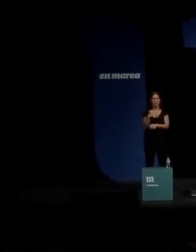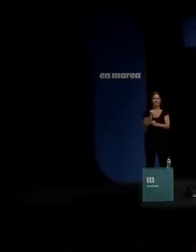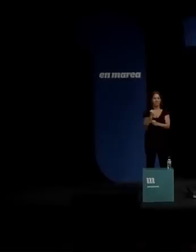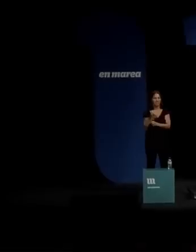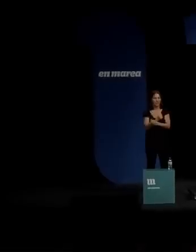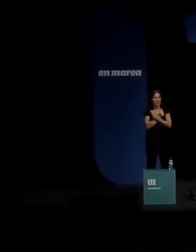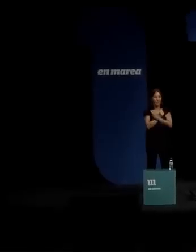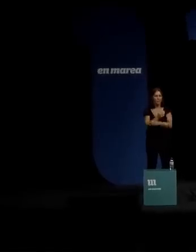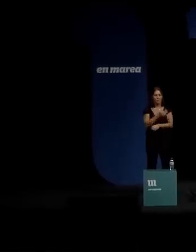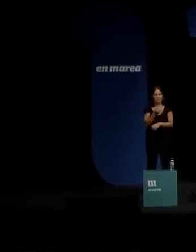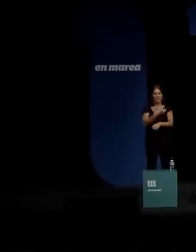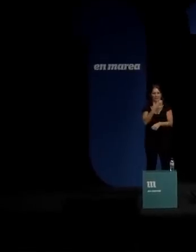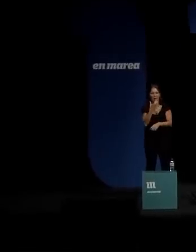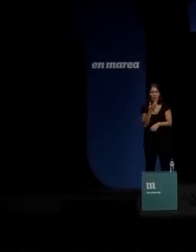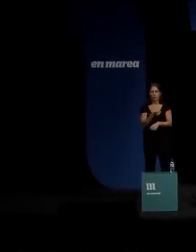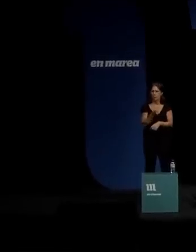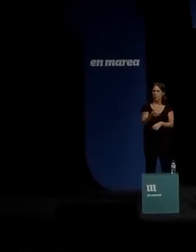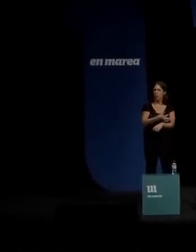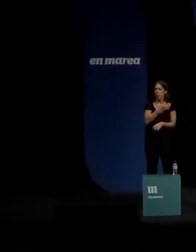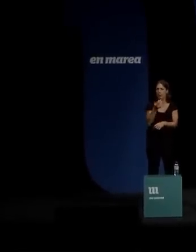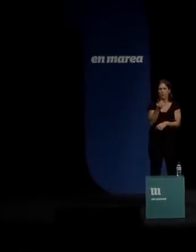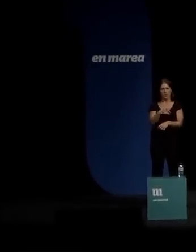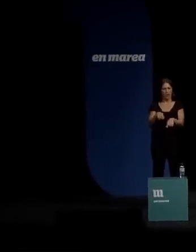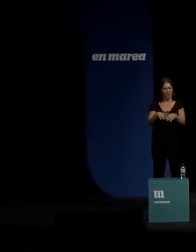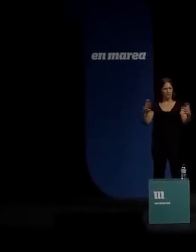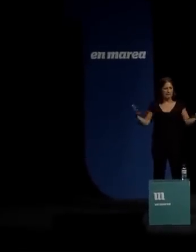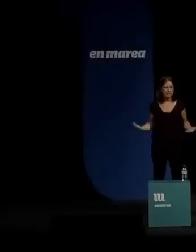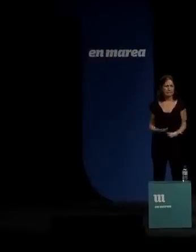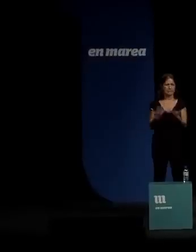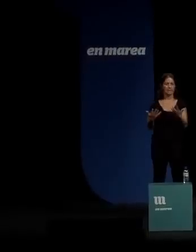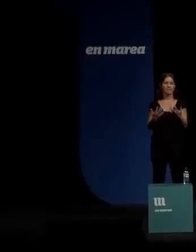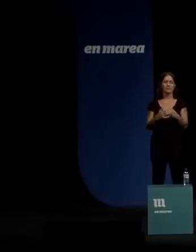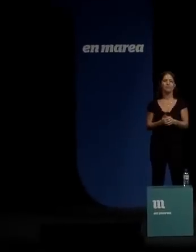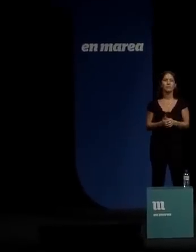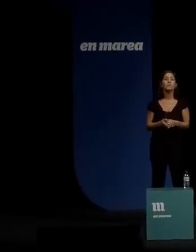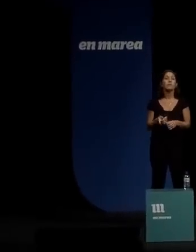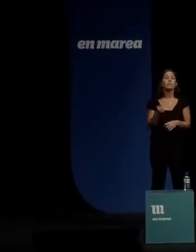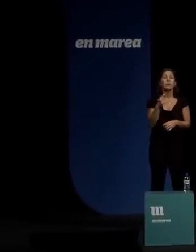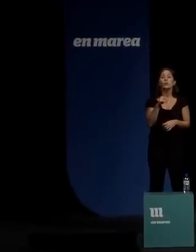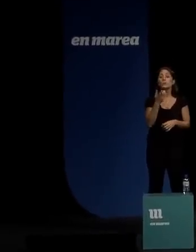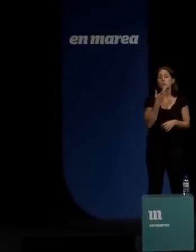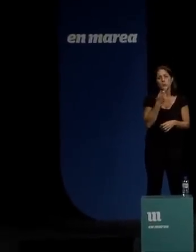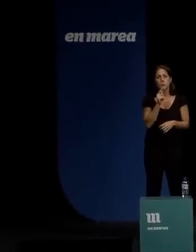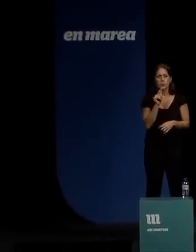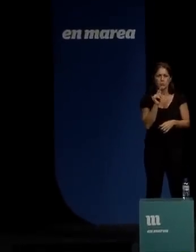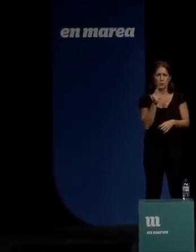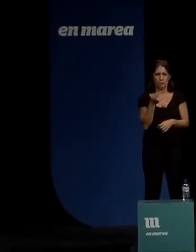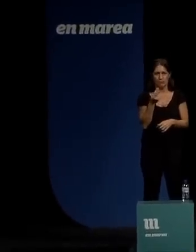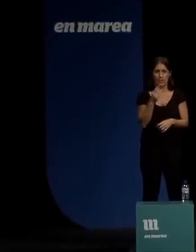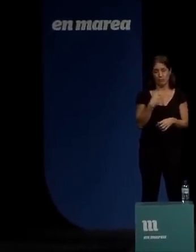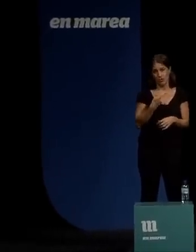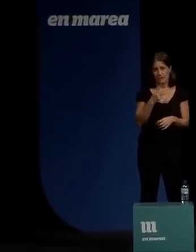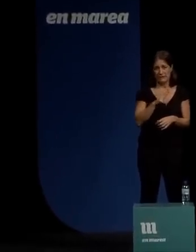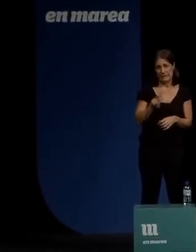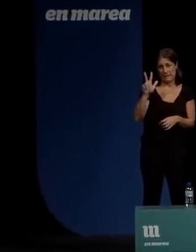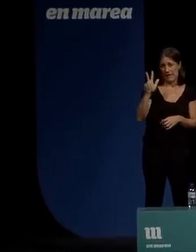darnos tanto calor e, sobre todo, por vir empurrar xa desta gran marea. Aínda que consuma un minutiño, sei que Quique me vai